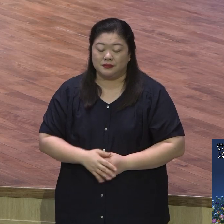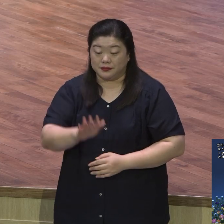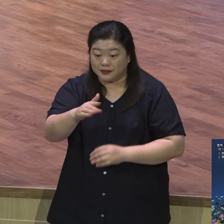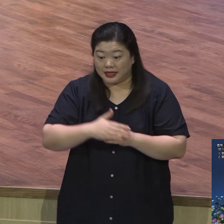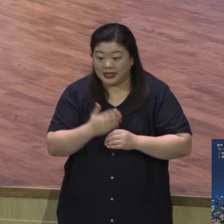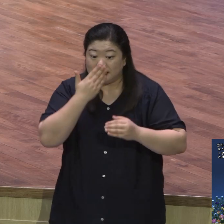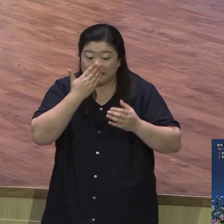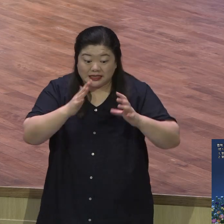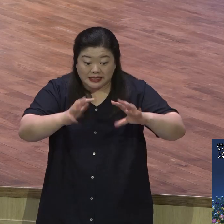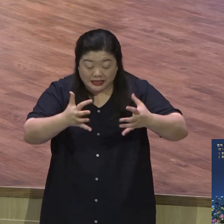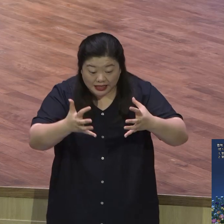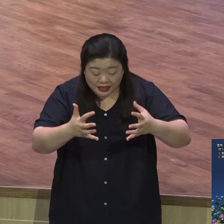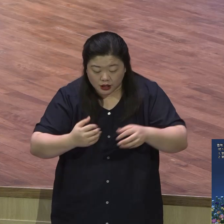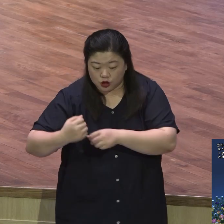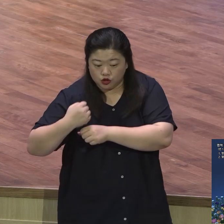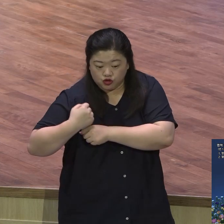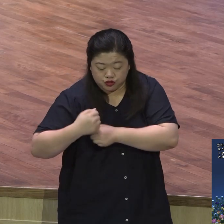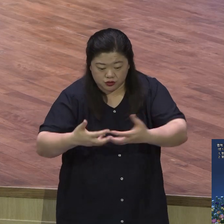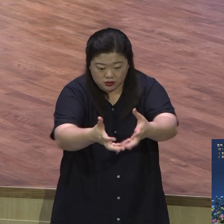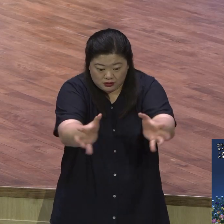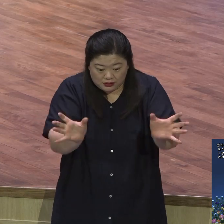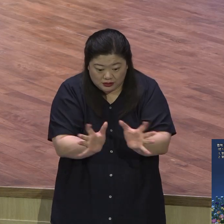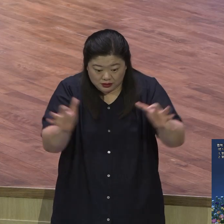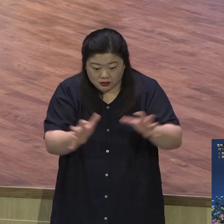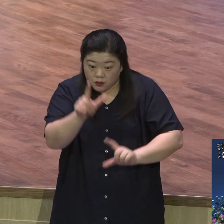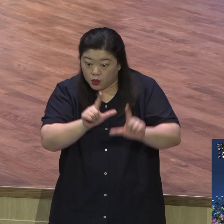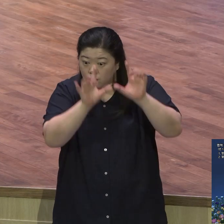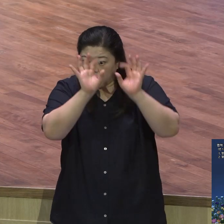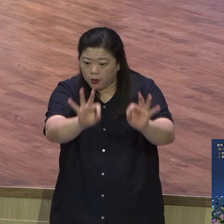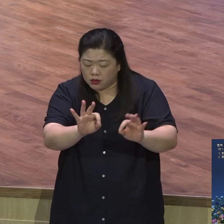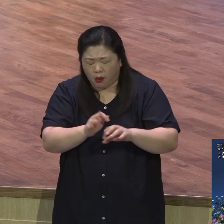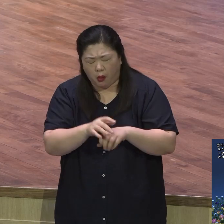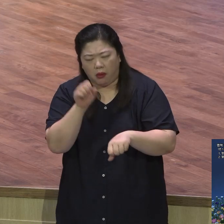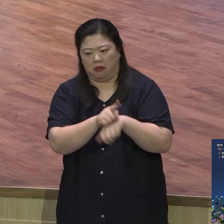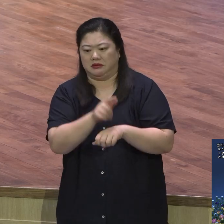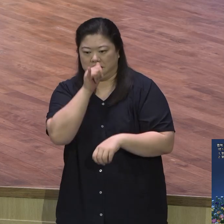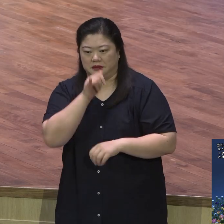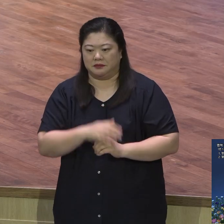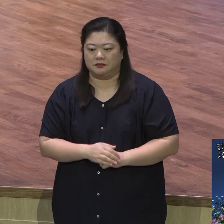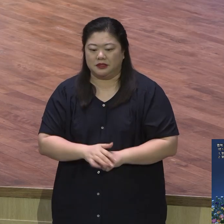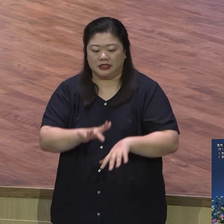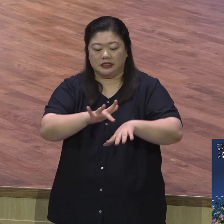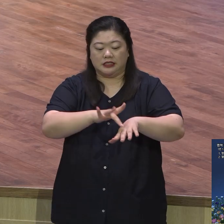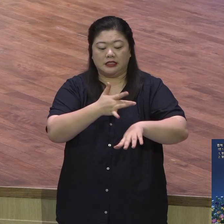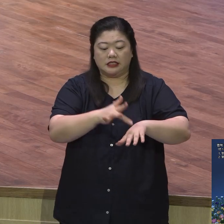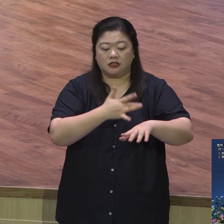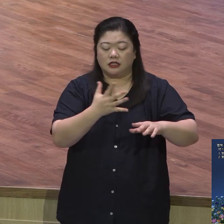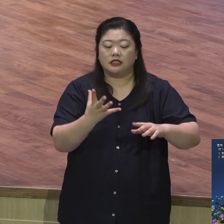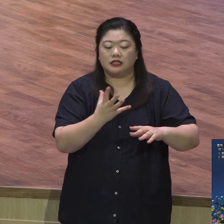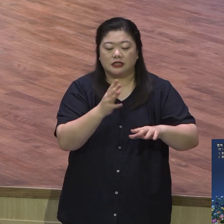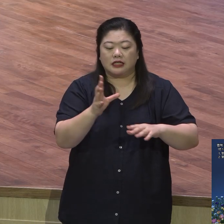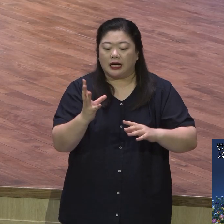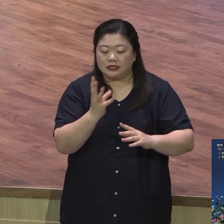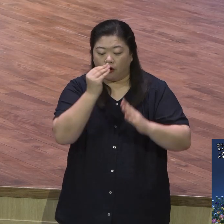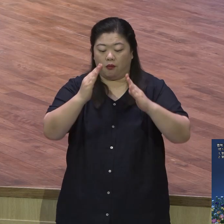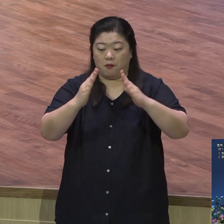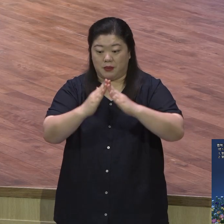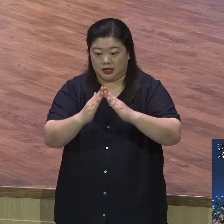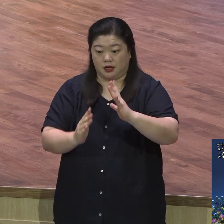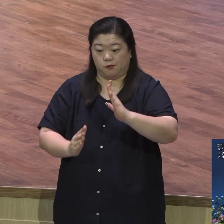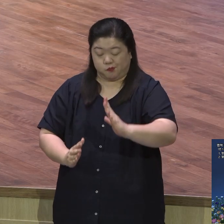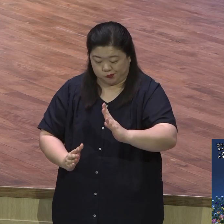보면 한 가지 특징이 있어요 민숙이 1장 47절 53절에 오면 성막 주변에 바로 각 지파가 사방으로